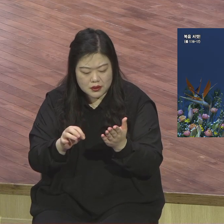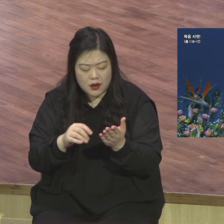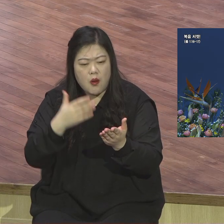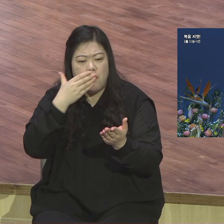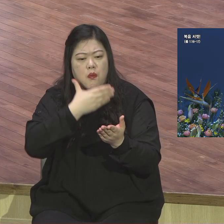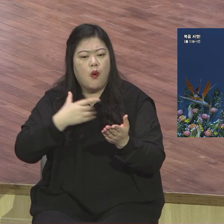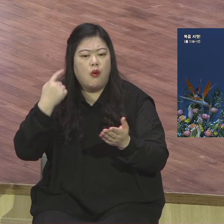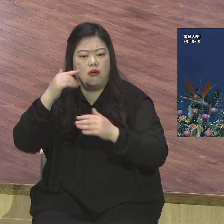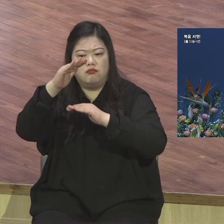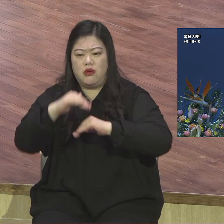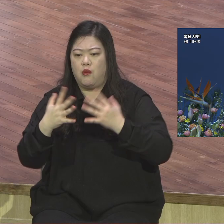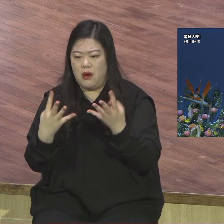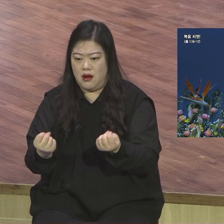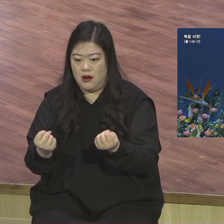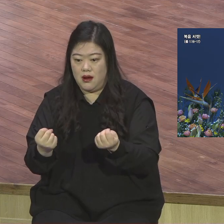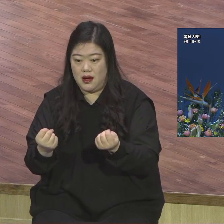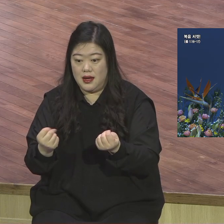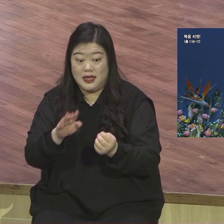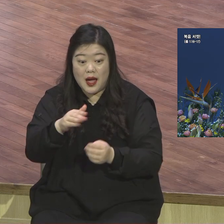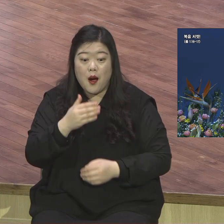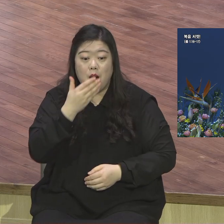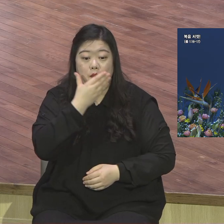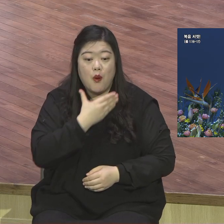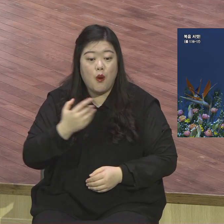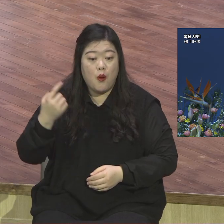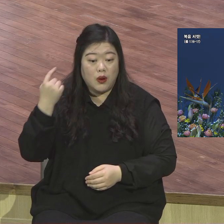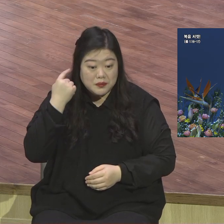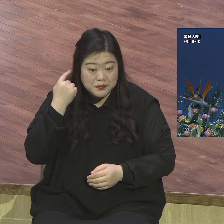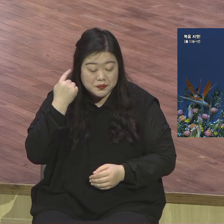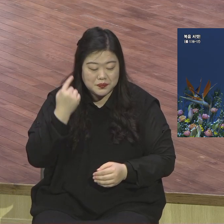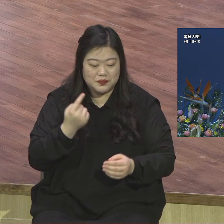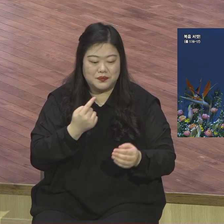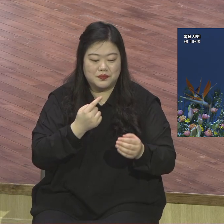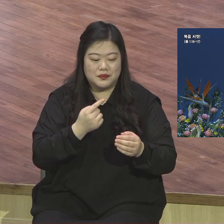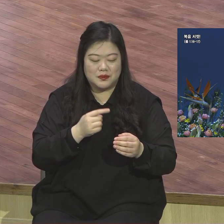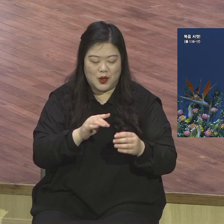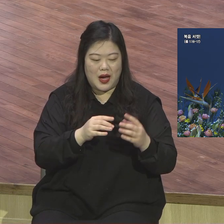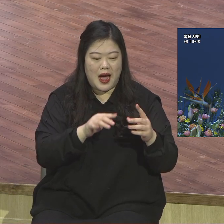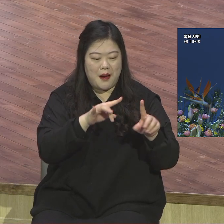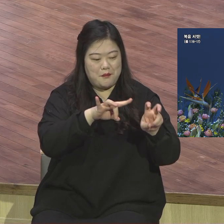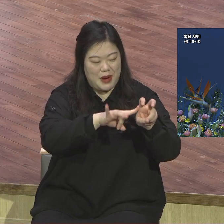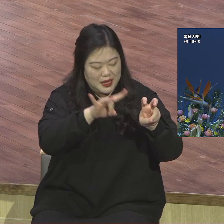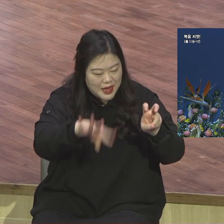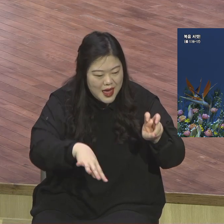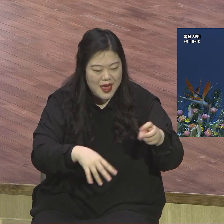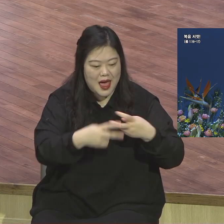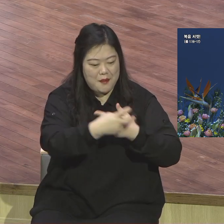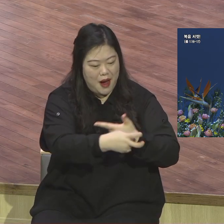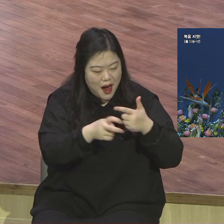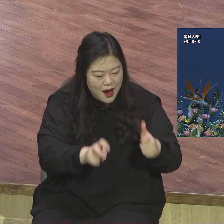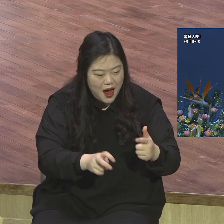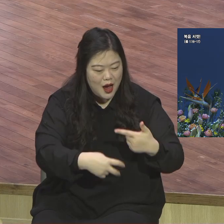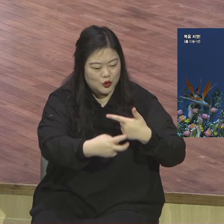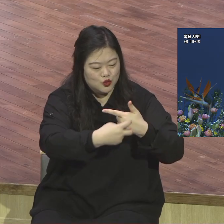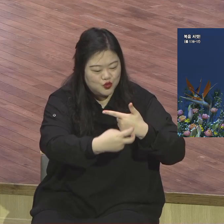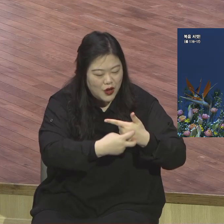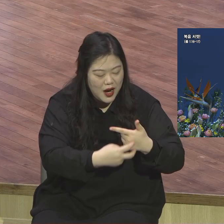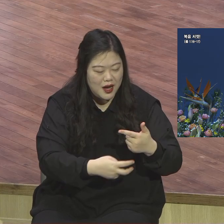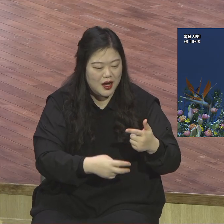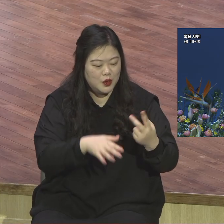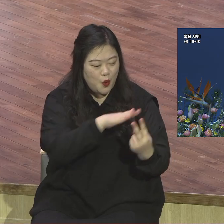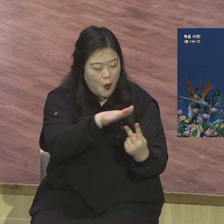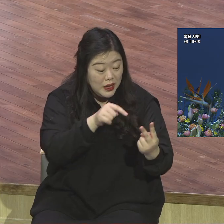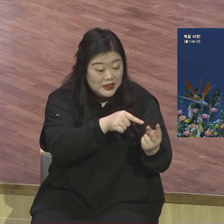로마서는 서신서임에도 불구하고 이 예수 그리스도의 말씀과 사역을 기록한